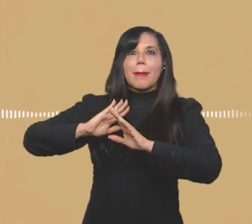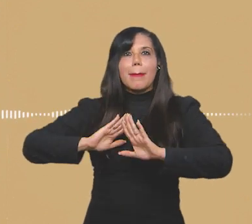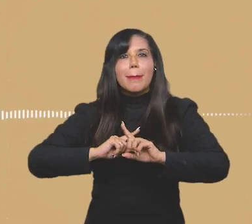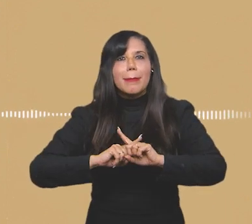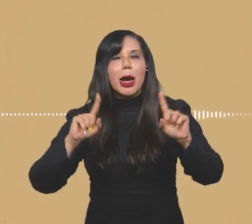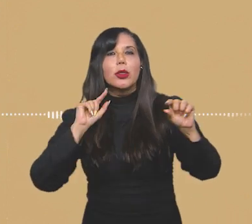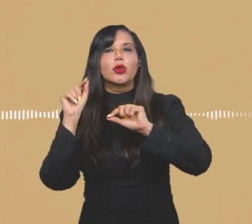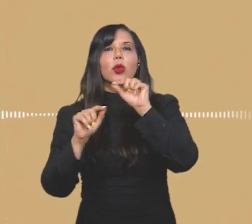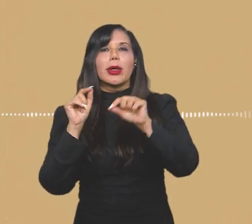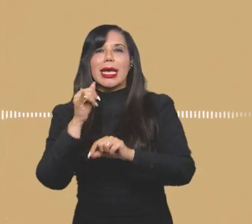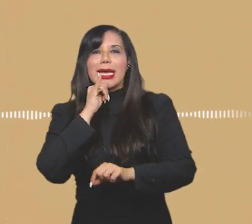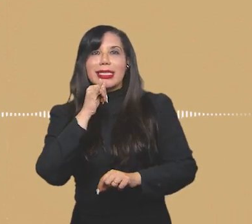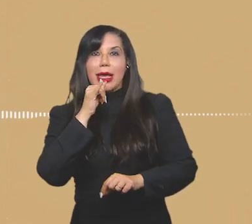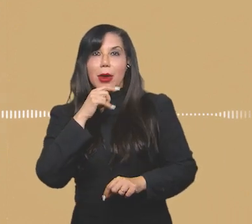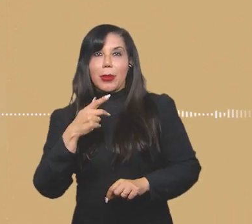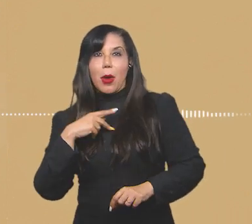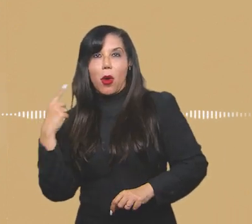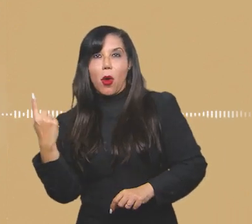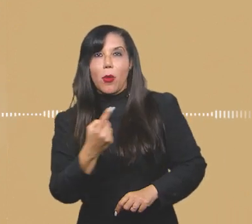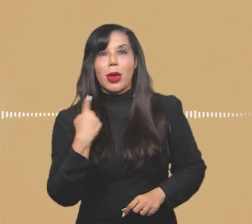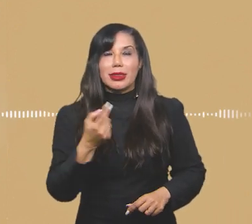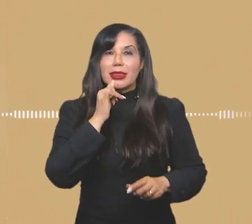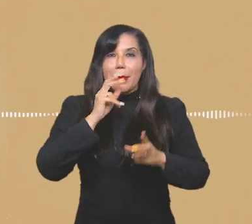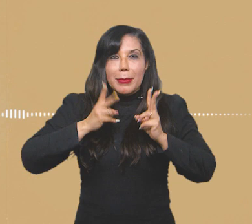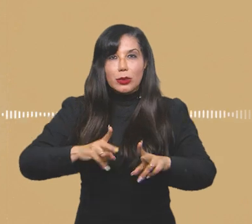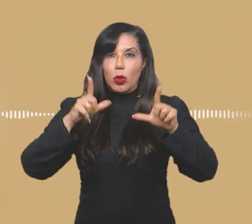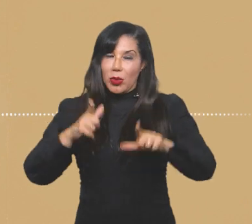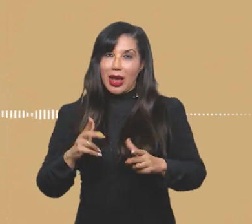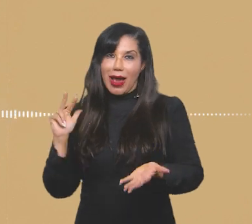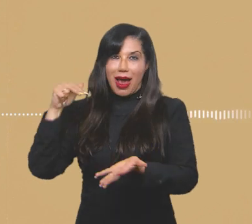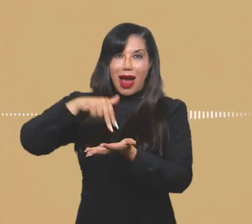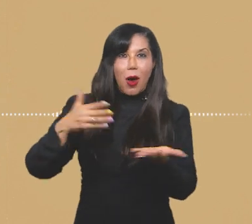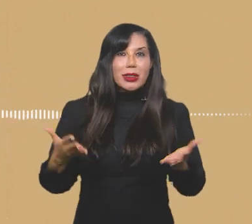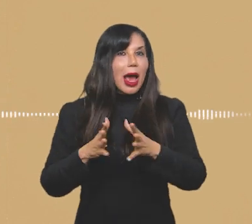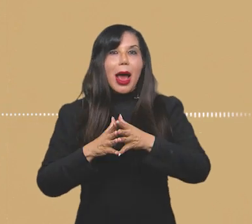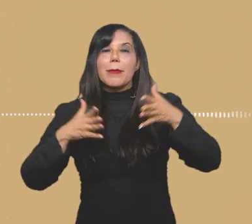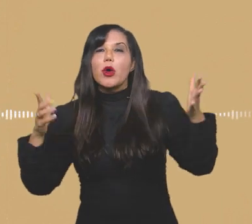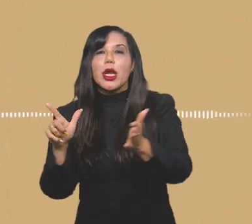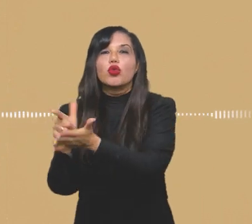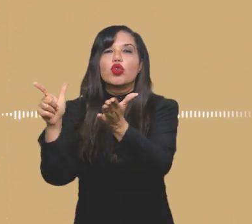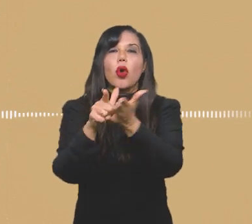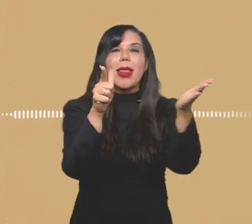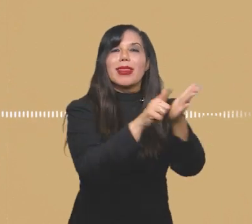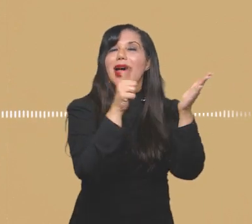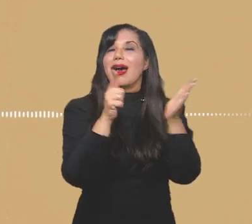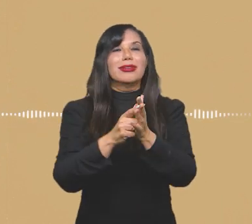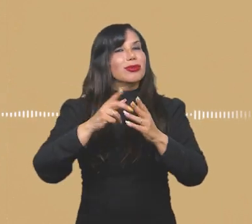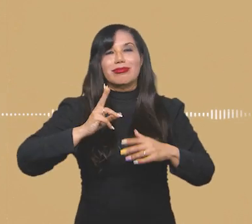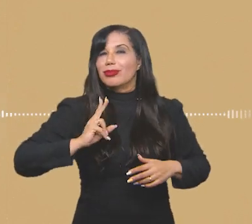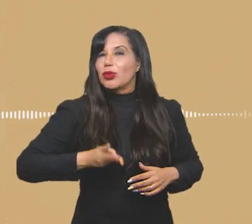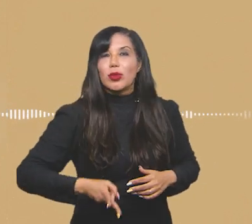o lugar onde os meus estavam seja o mesmo lugar que eu estou hoje. A maioria desses jornais, eles